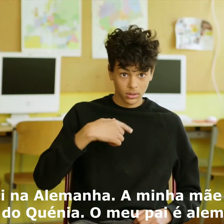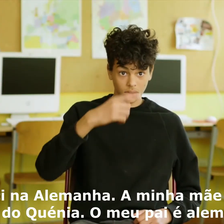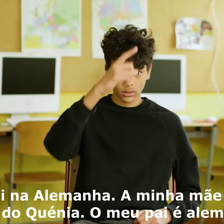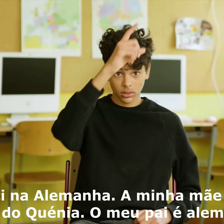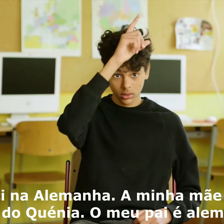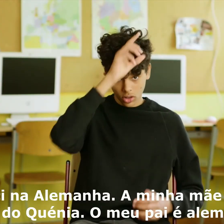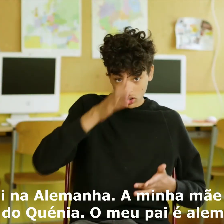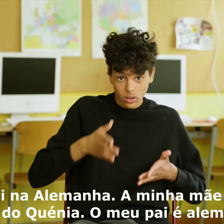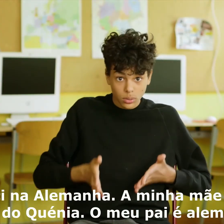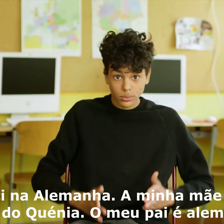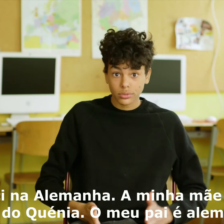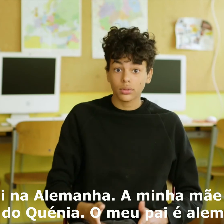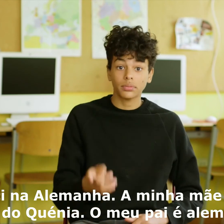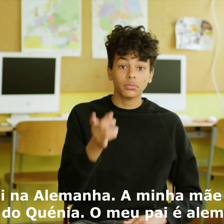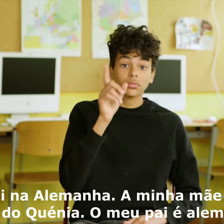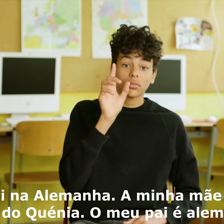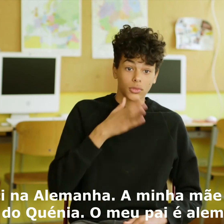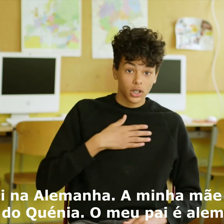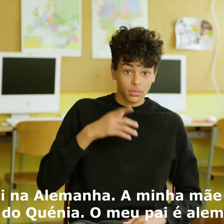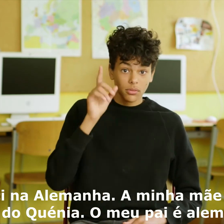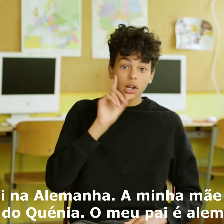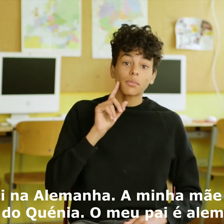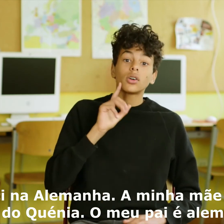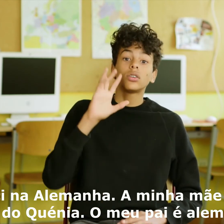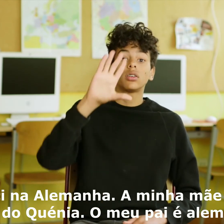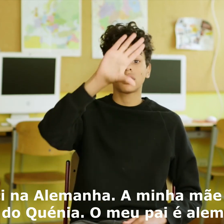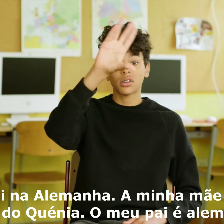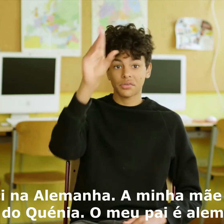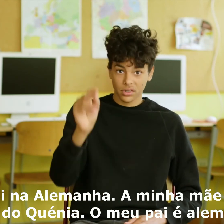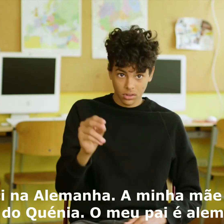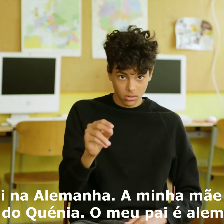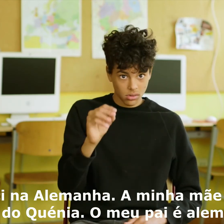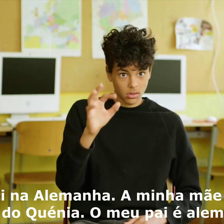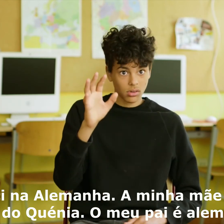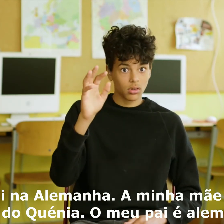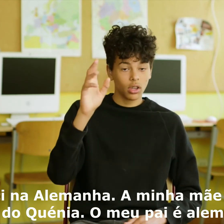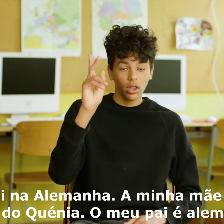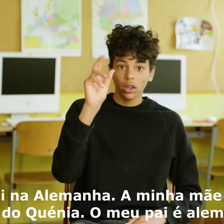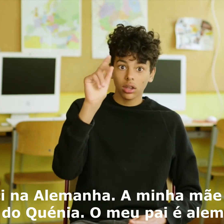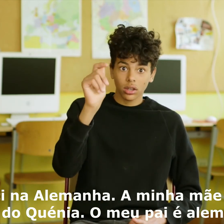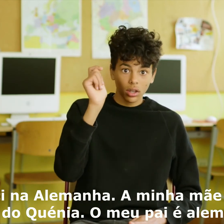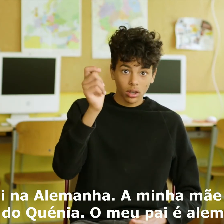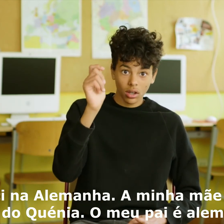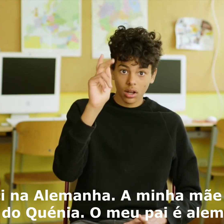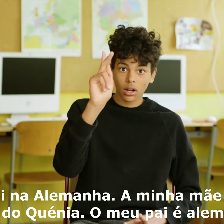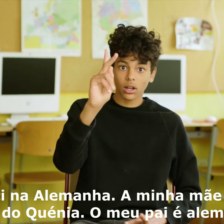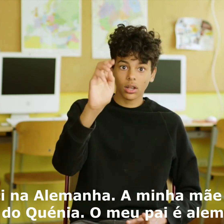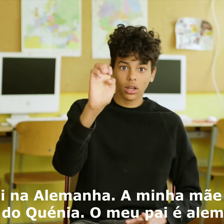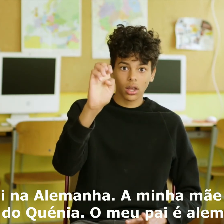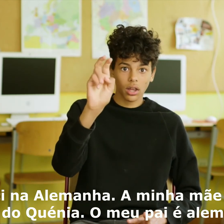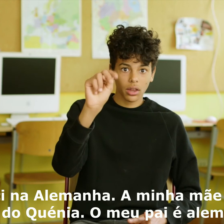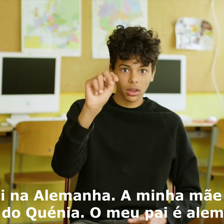Eu nasci na Alemanha, mas a minha mãe é africana, do Quênia.